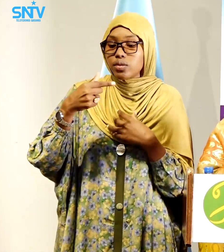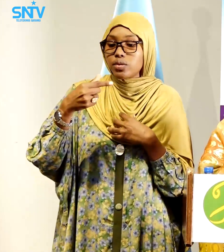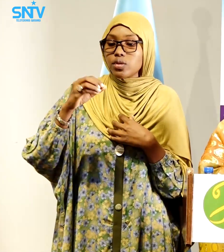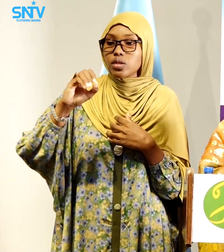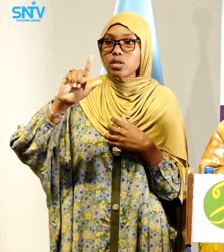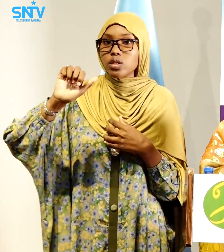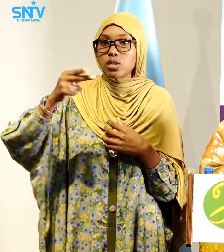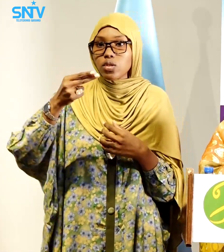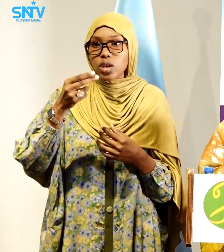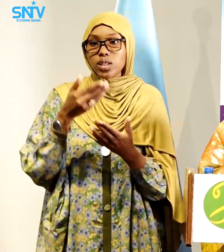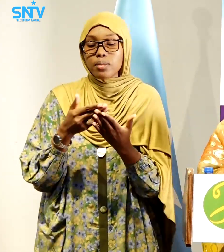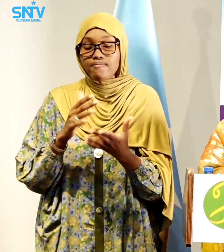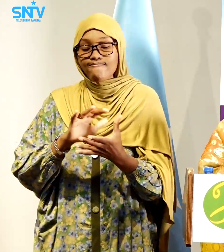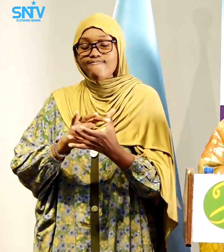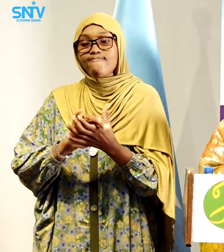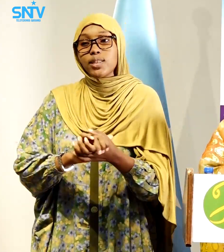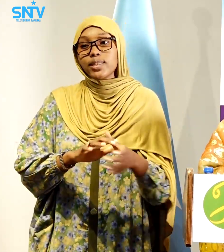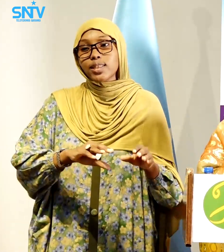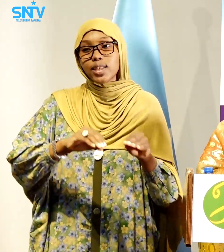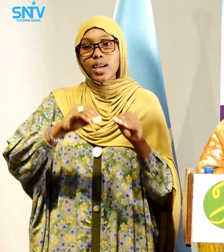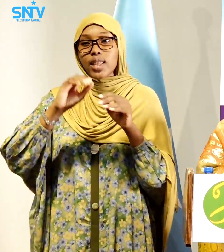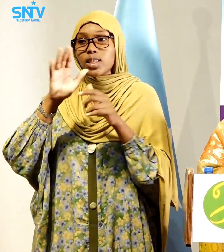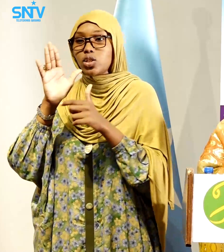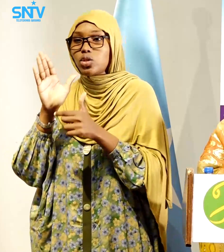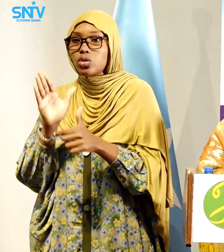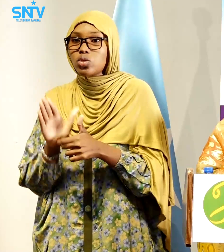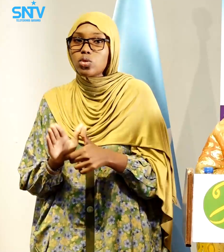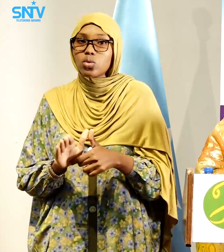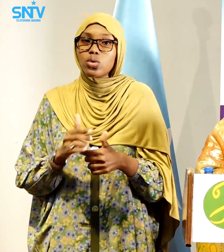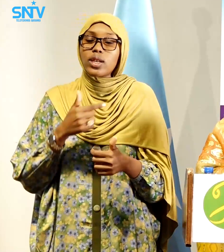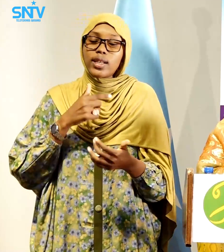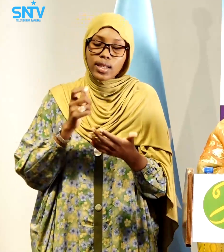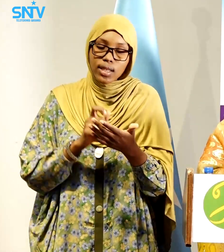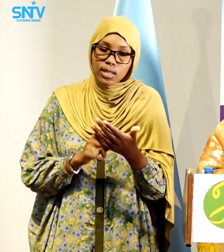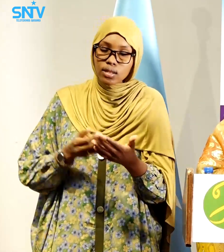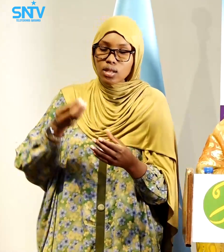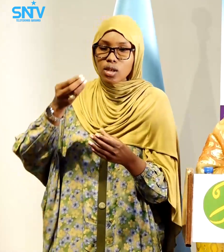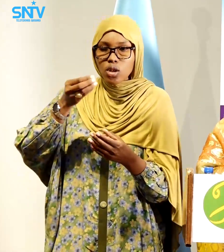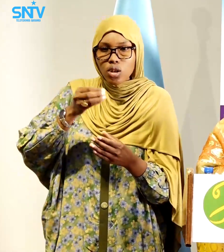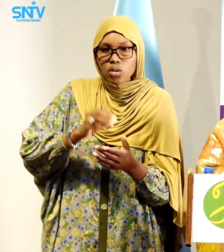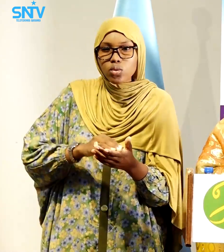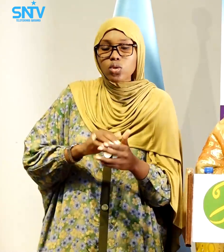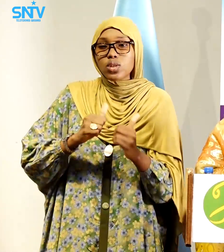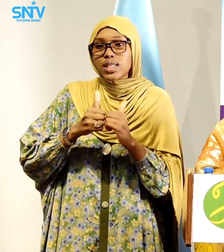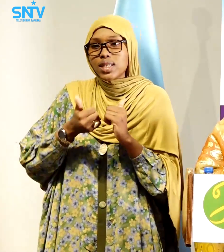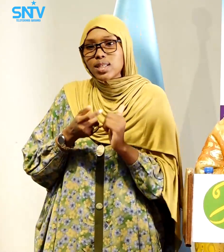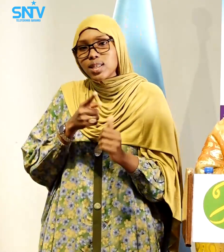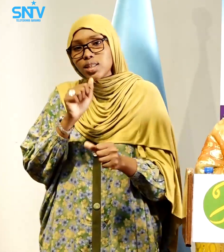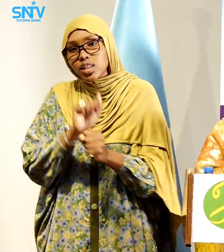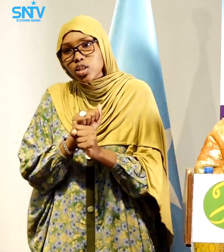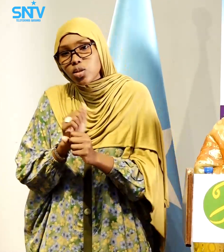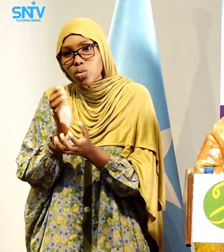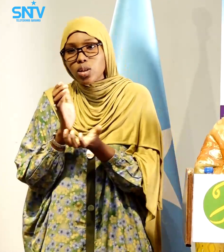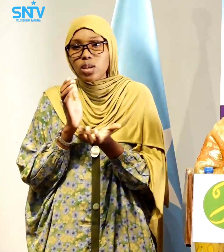shacabka waxa idin badal qaadeyna inaan shuruucyada anaga aan dejinayno inaan ku darno sida adiga shaqada ku